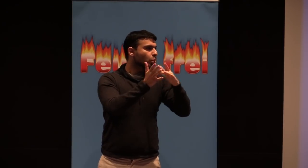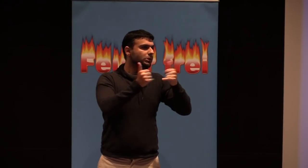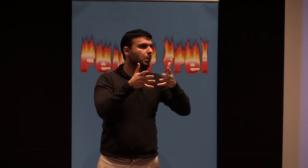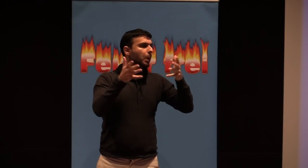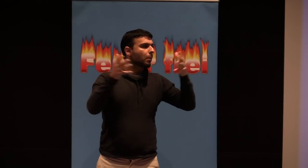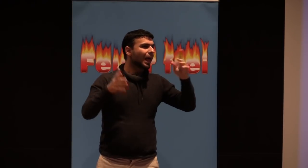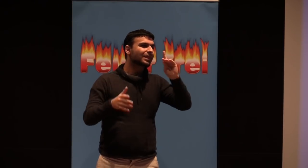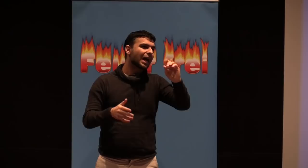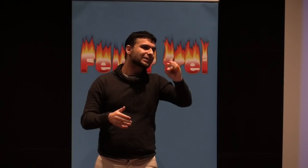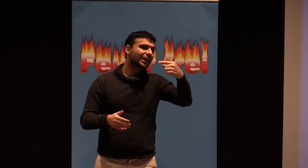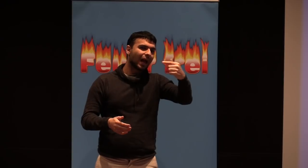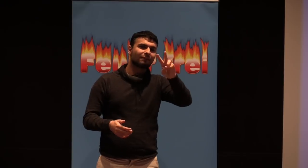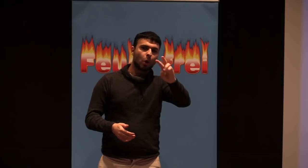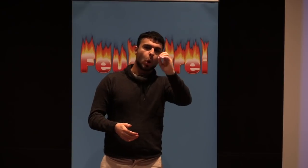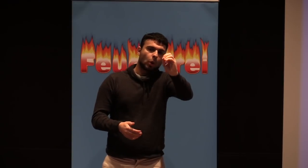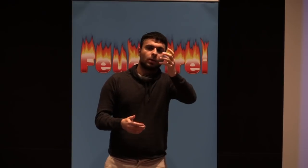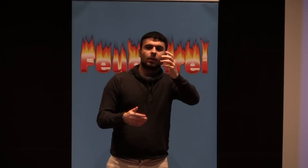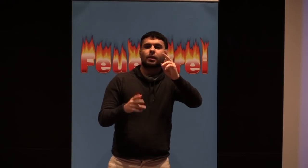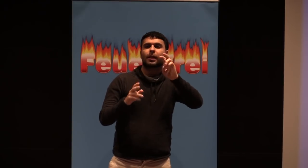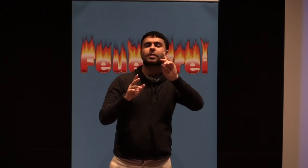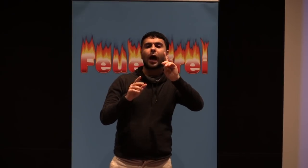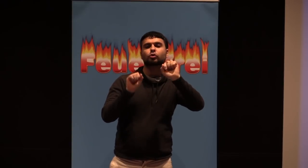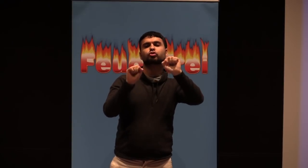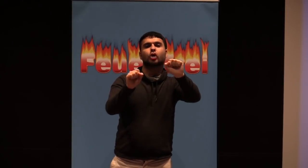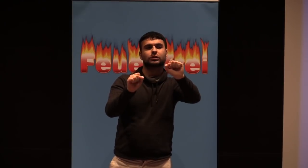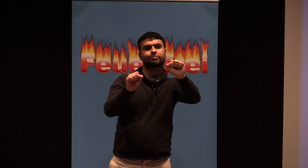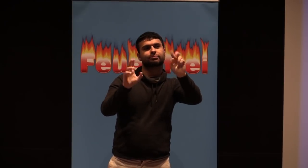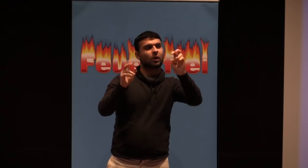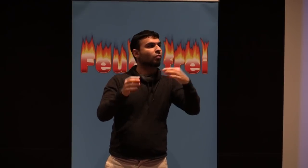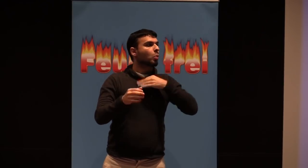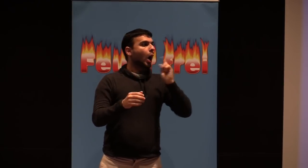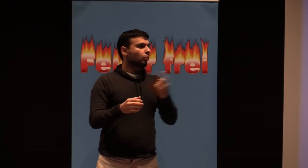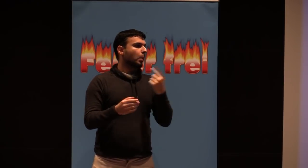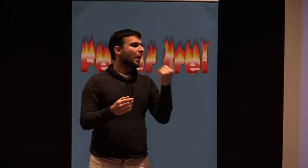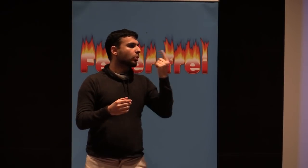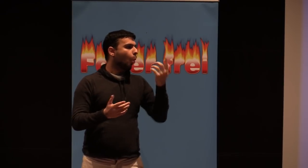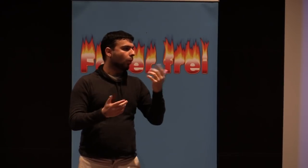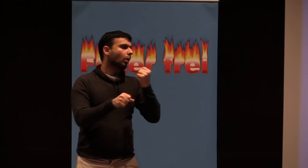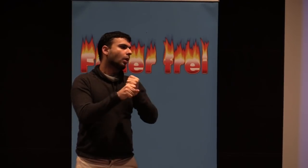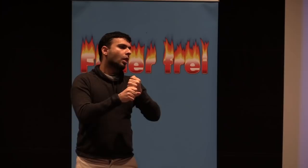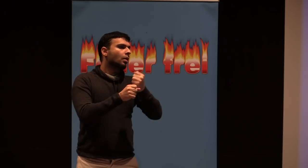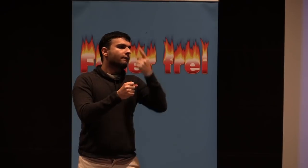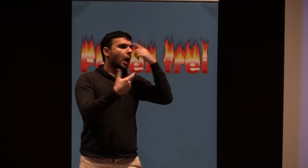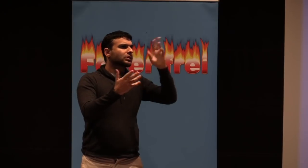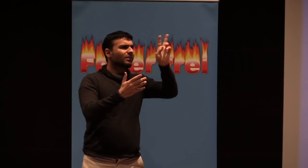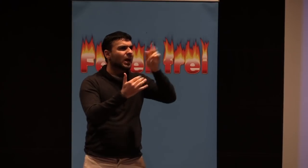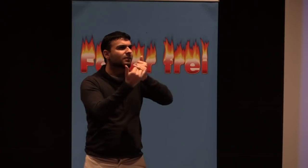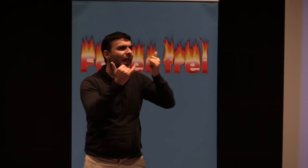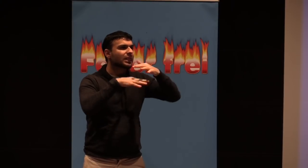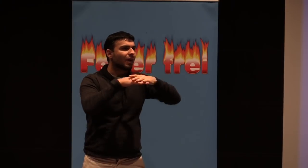an verschiedensten Standorten über bestimmte Themen aufmerksam machen. Also zum Beispiel Tierschutz, ja,